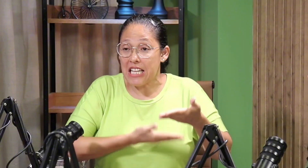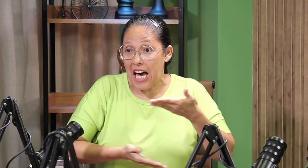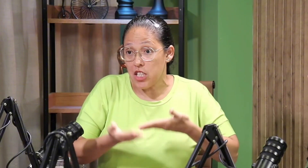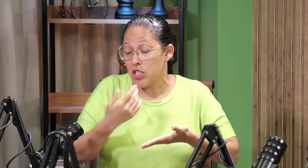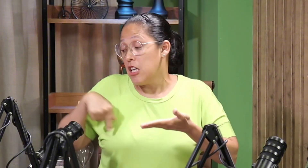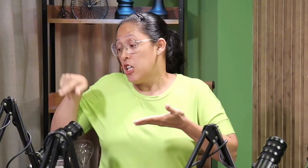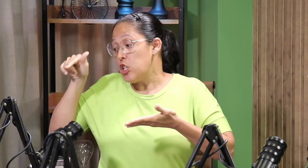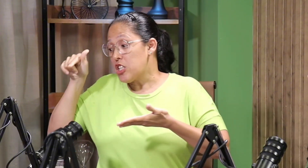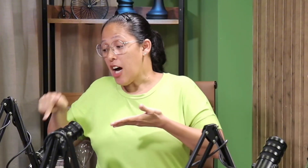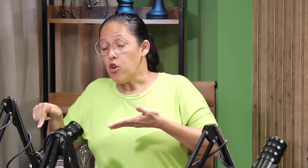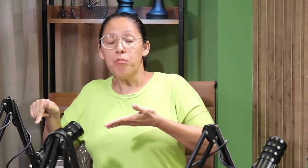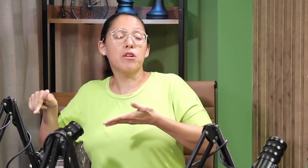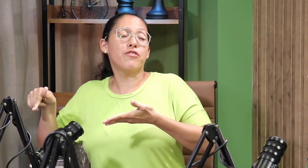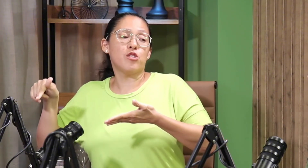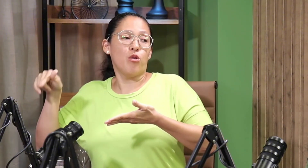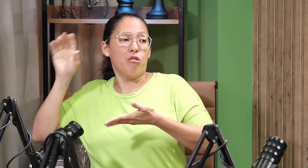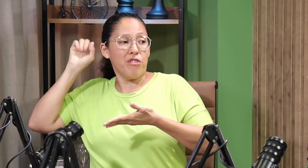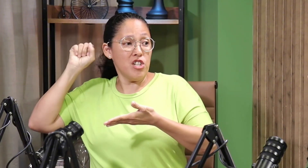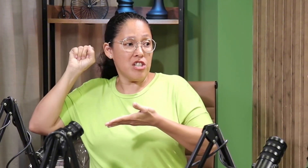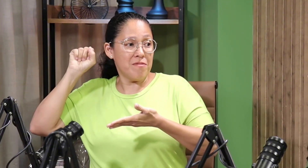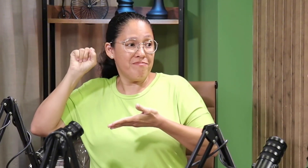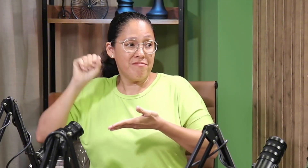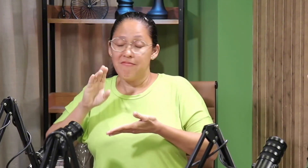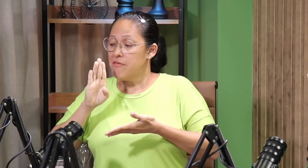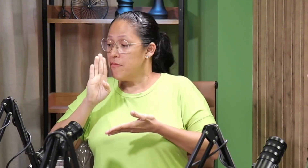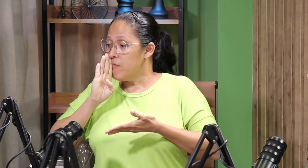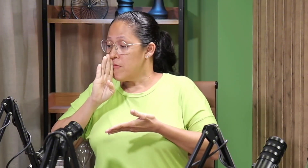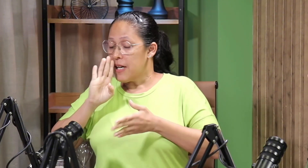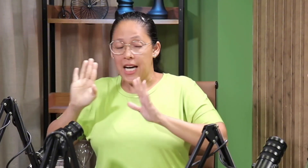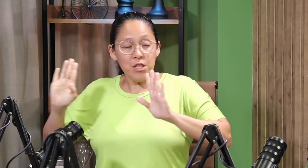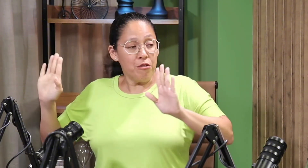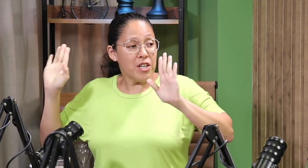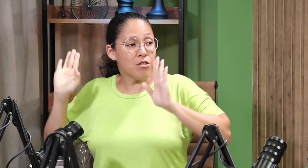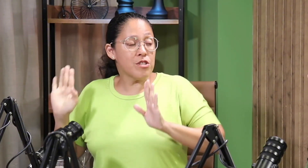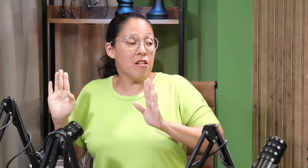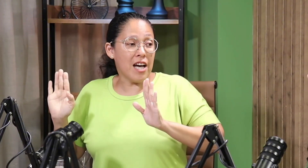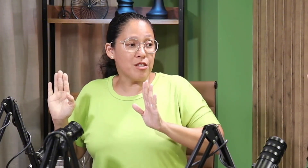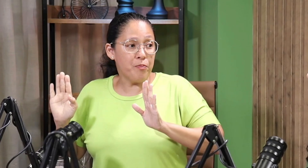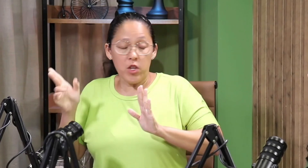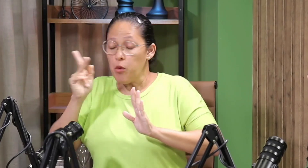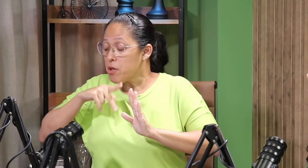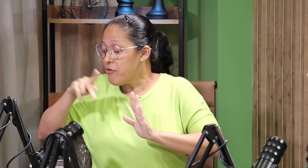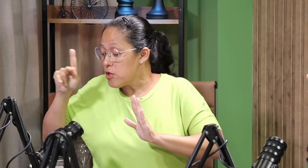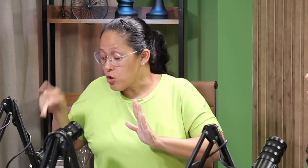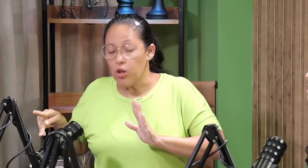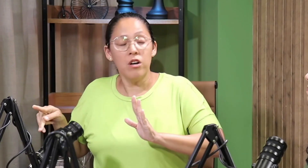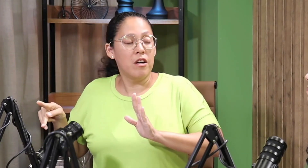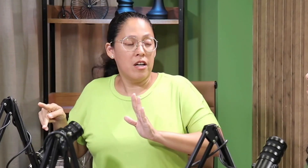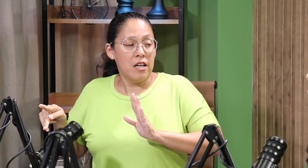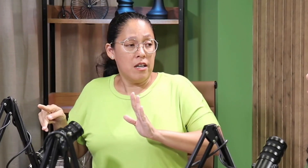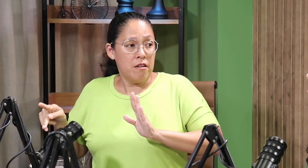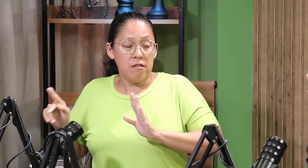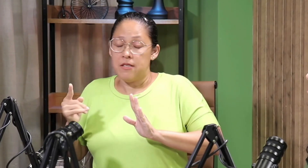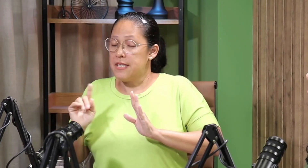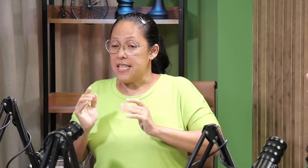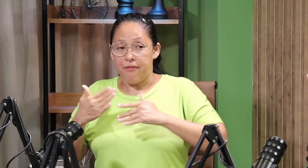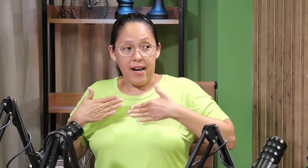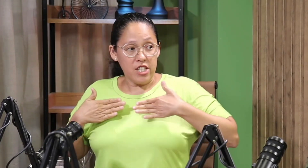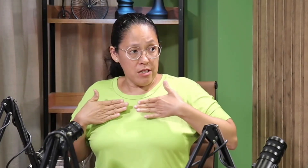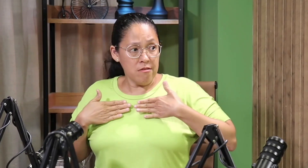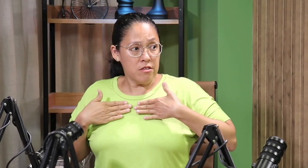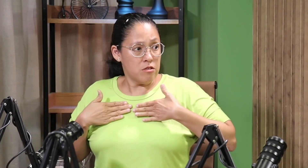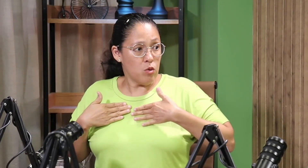ele interage. Já com o professor ouvinte, cada um fica no seu lado. E o professor